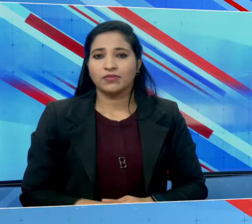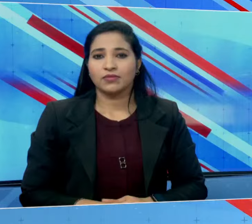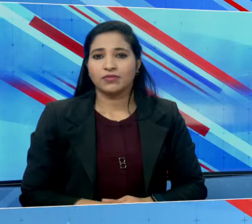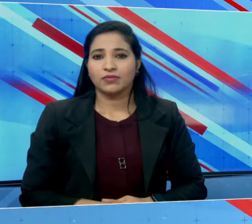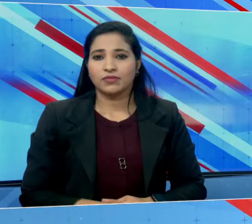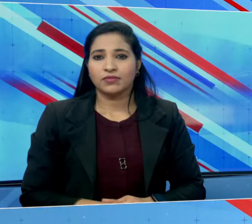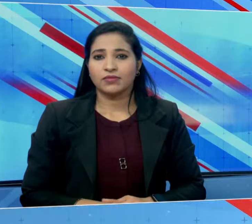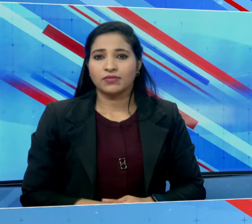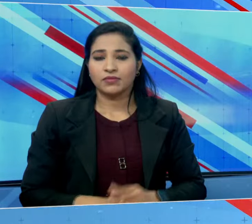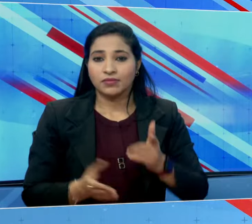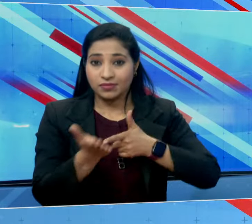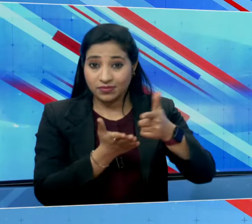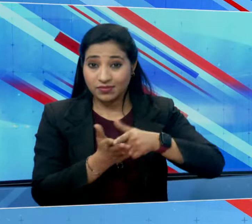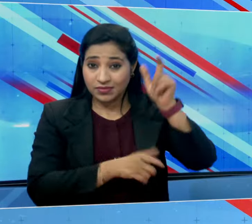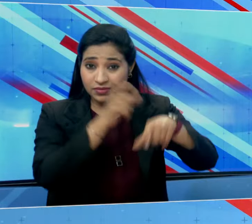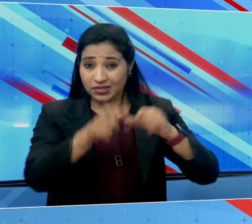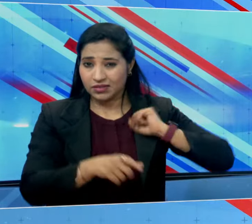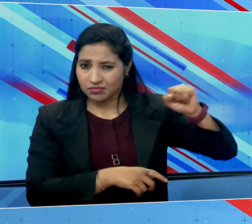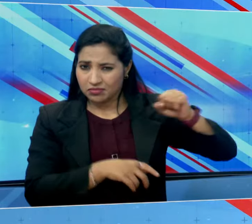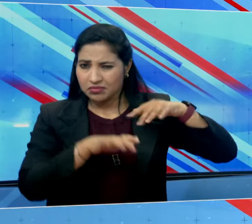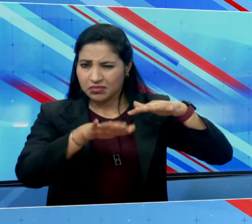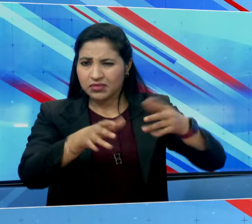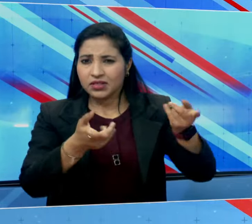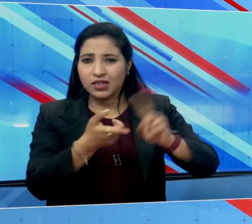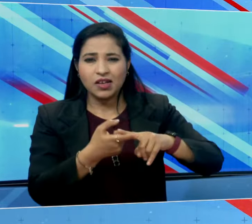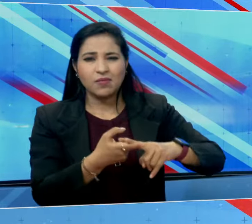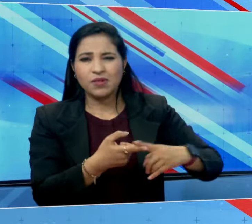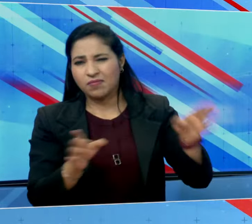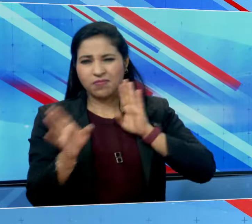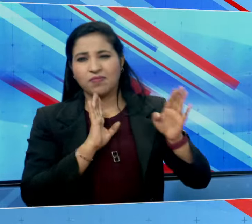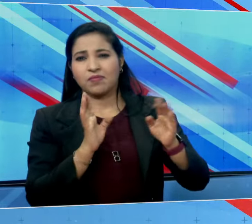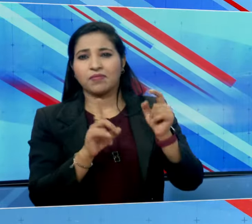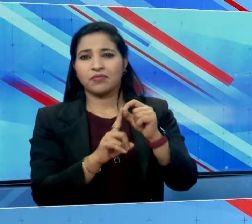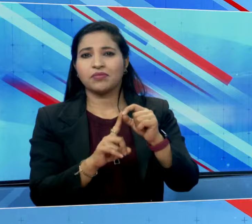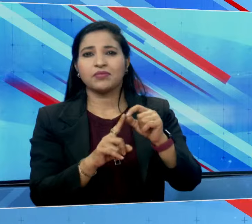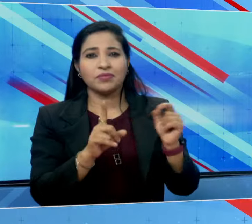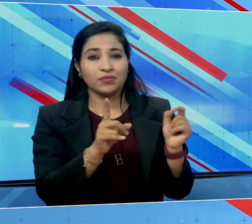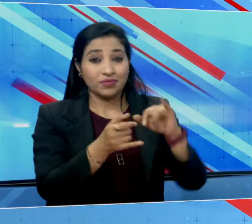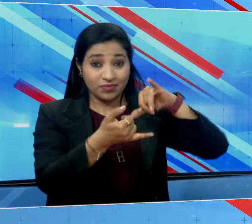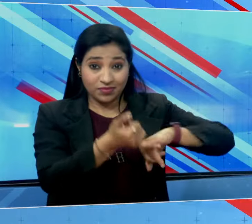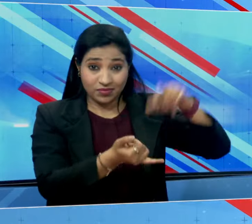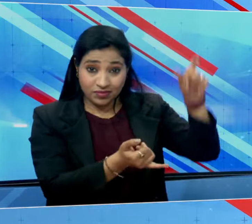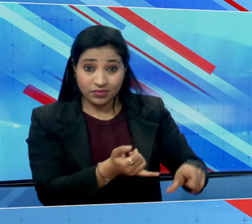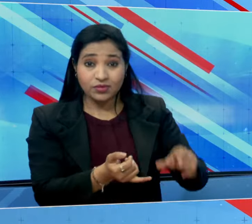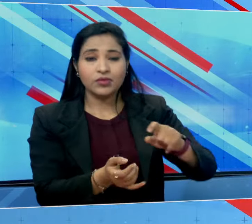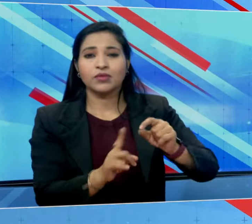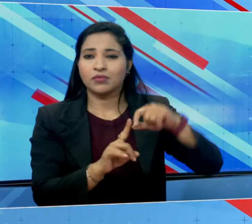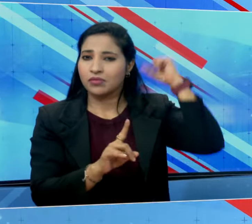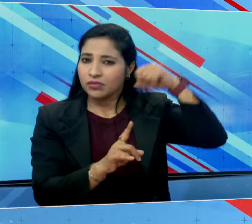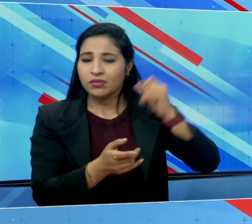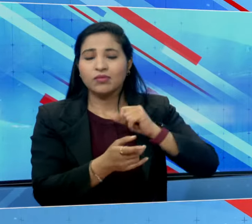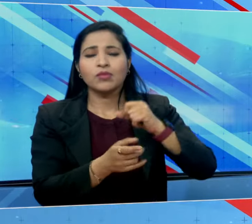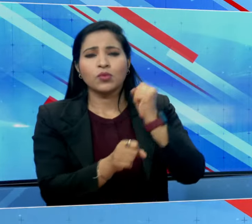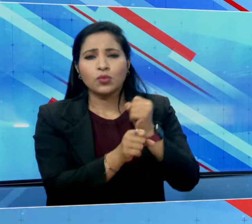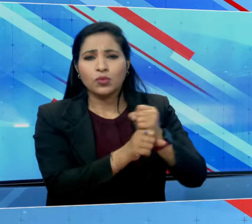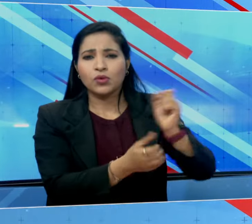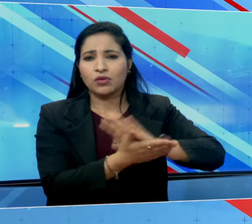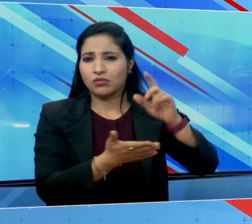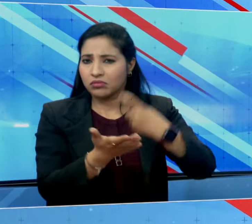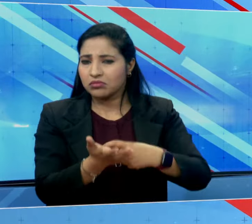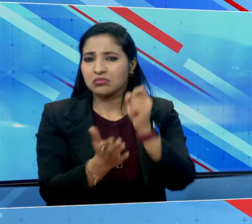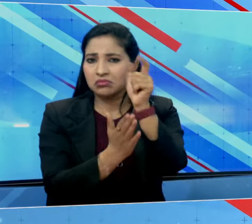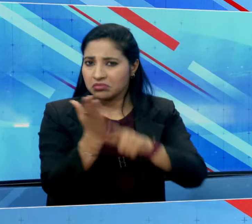है किसान आंदोलन में घायल किसान प्रीतपाल सिंह के लाज को लेकर पंजाब सरकार ने हरियाणा को पत्र लिखा कर य